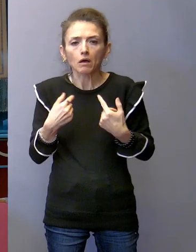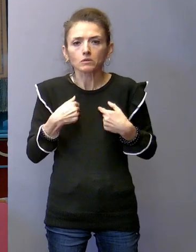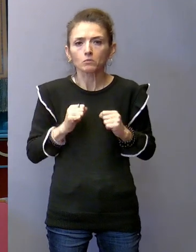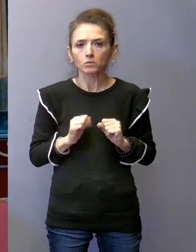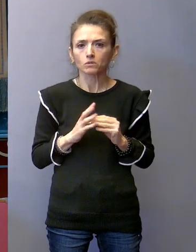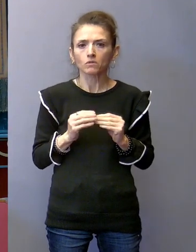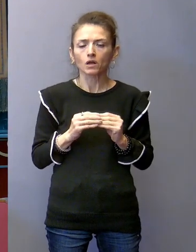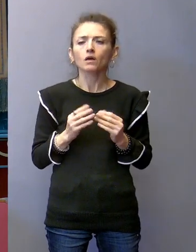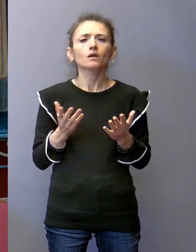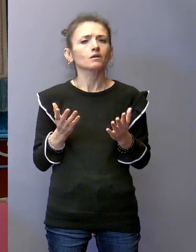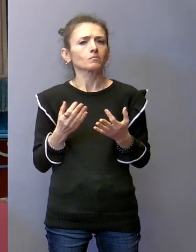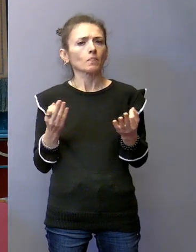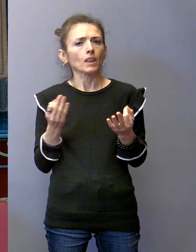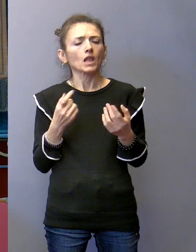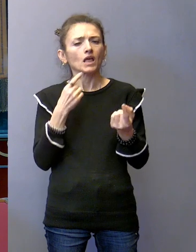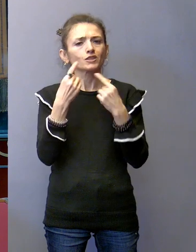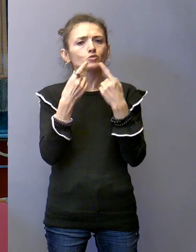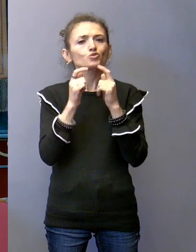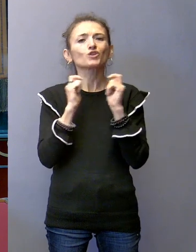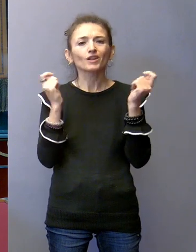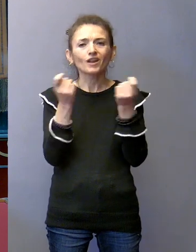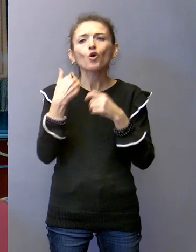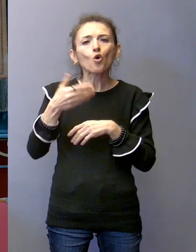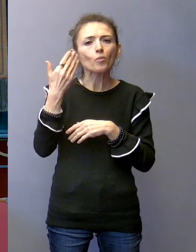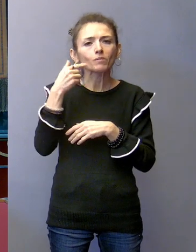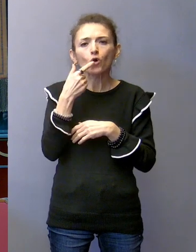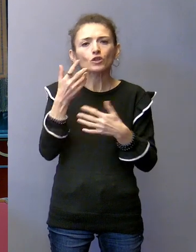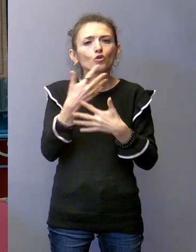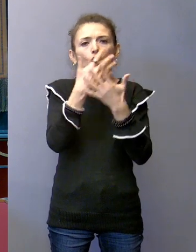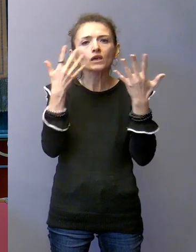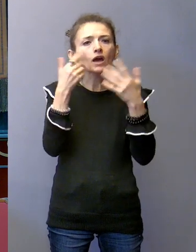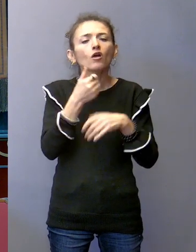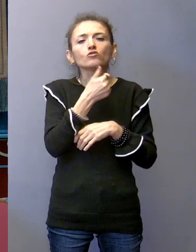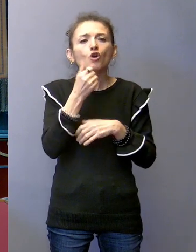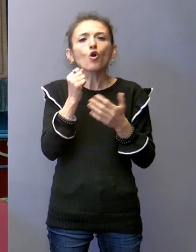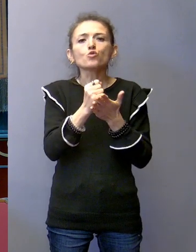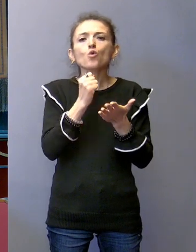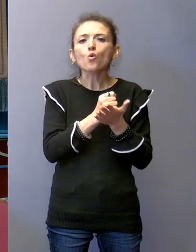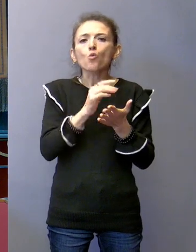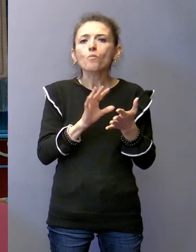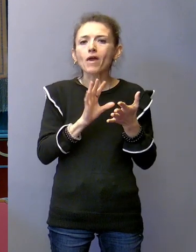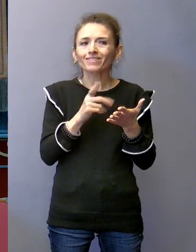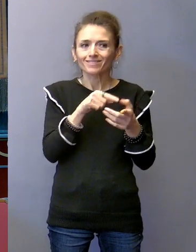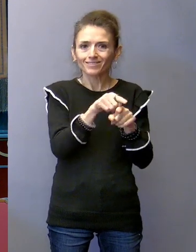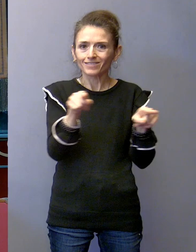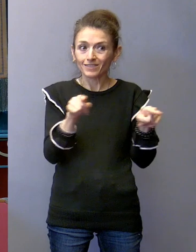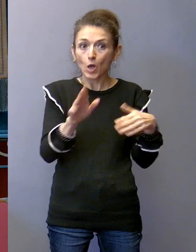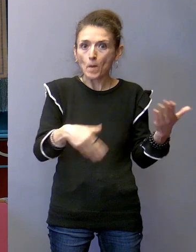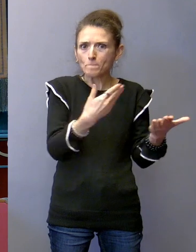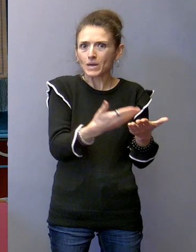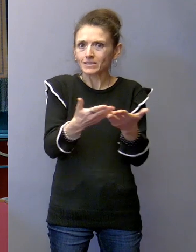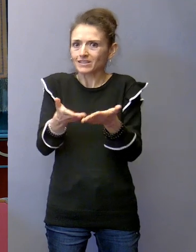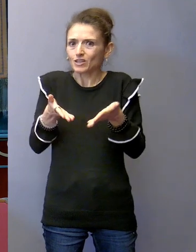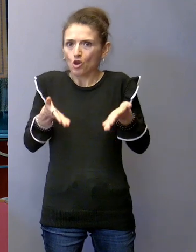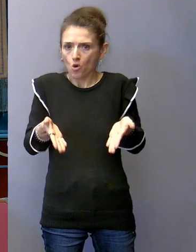bene la discussione generale Infatti lo specificato E su dei documenti presentati in data odierna adesso